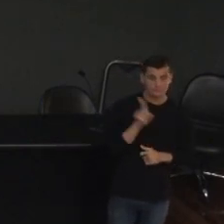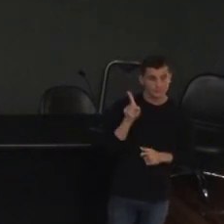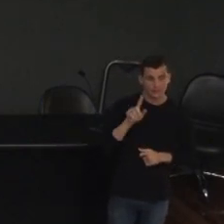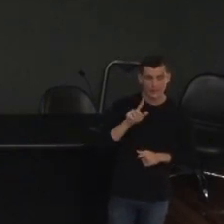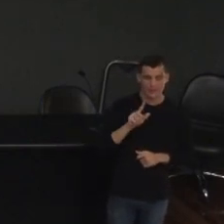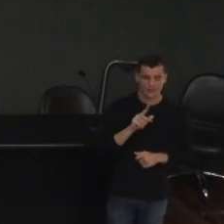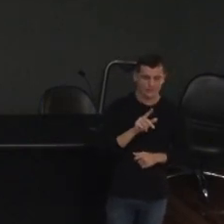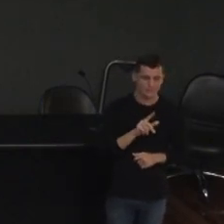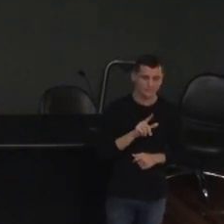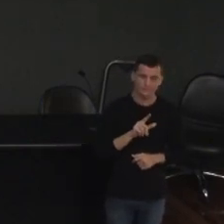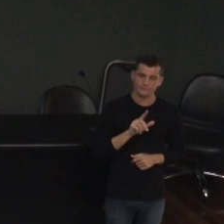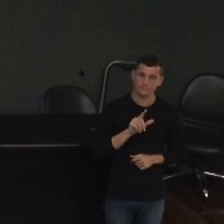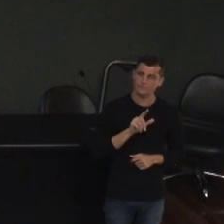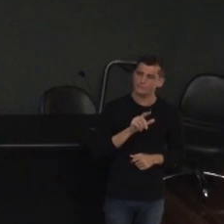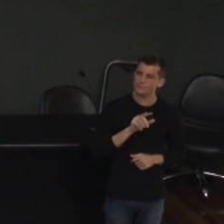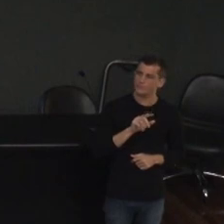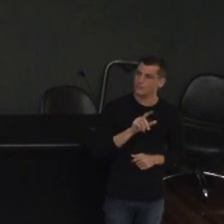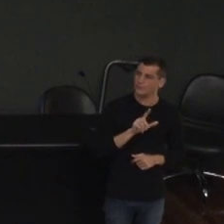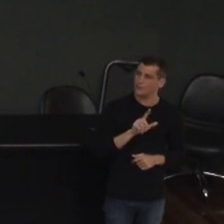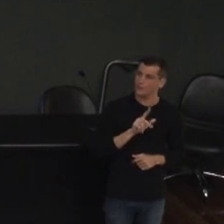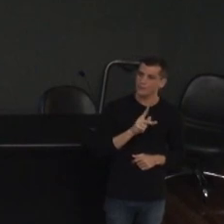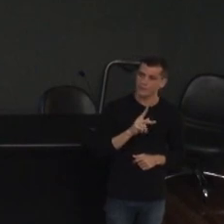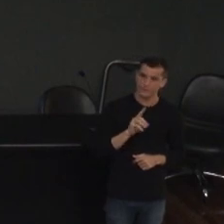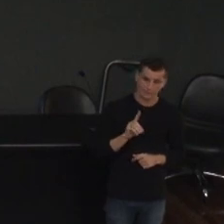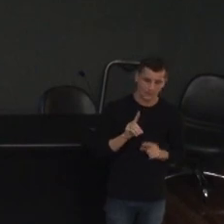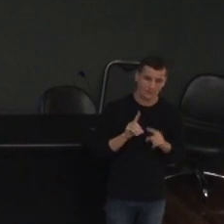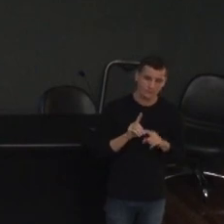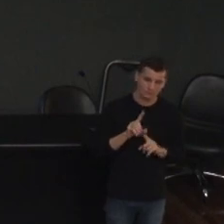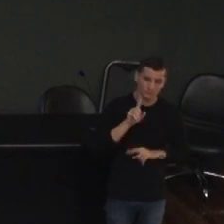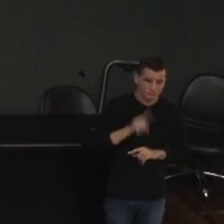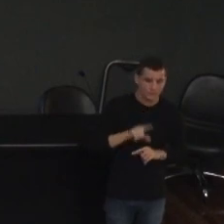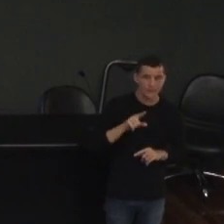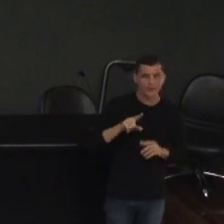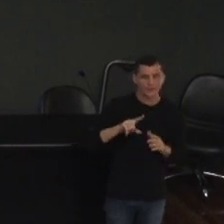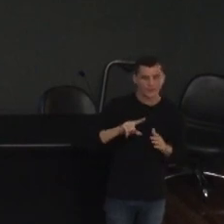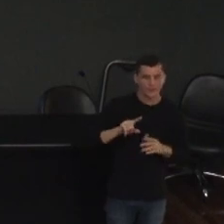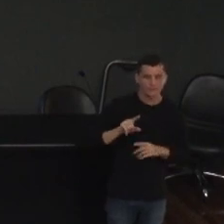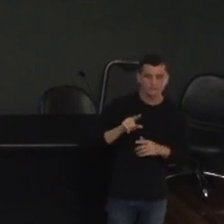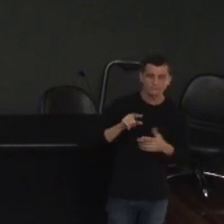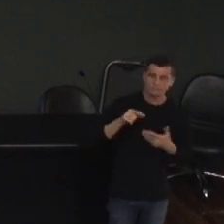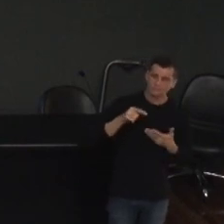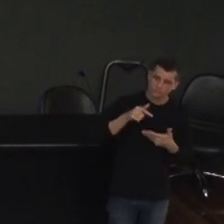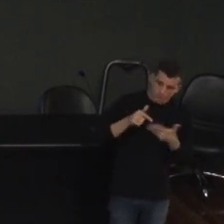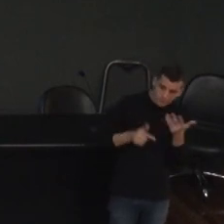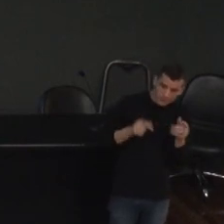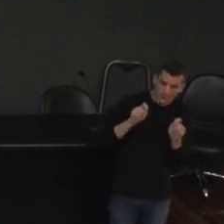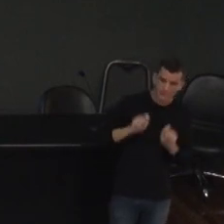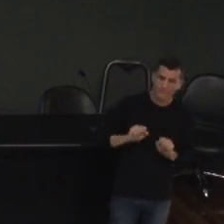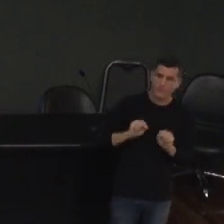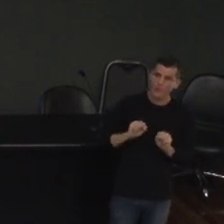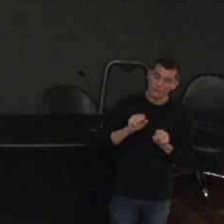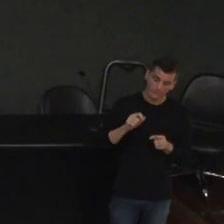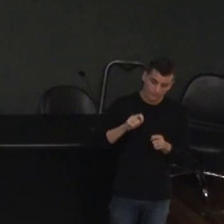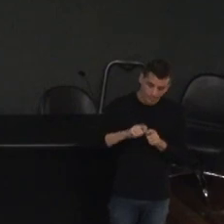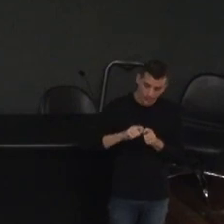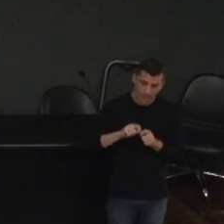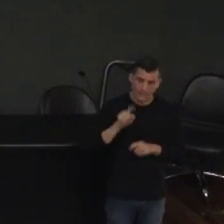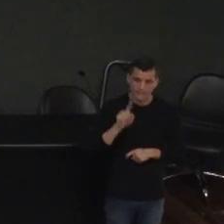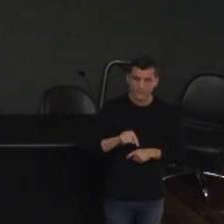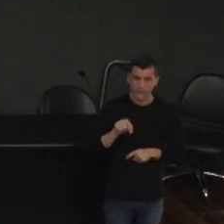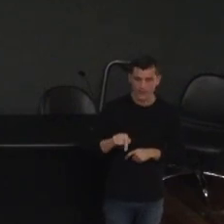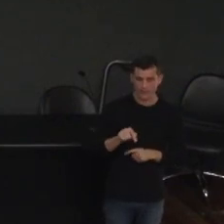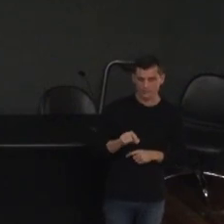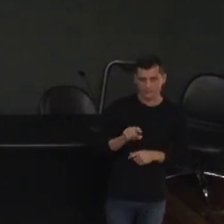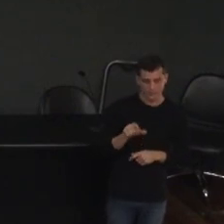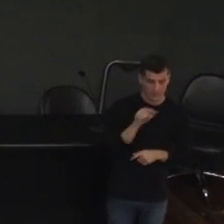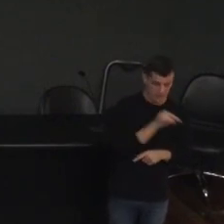importante grande diferença uma coisa é sanção administrativa outra coisa é responsabilização Civil do